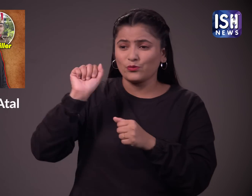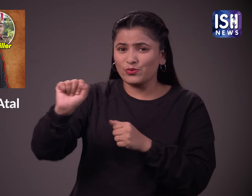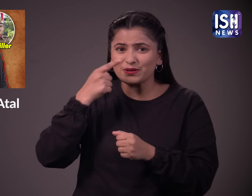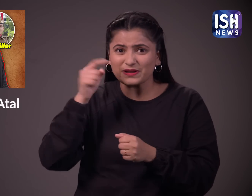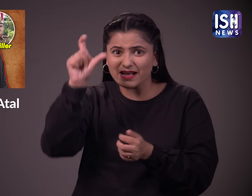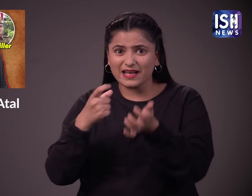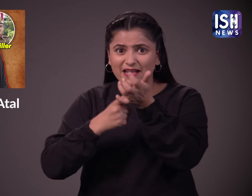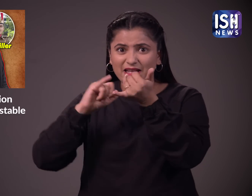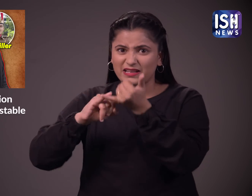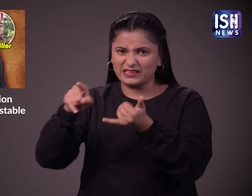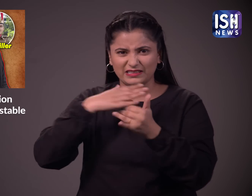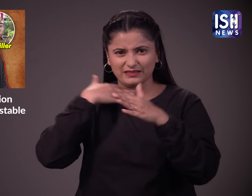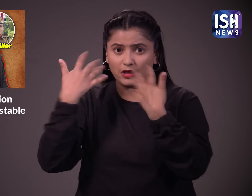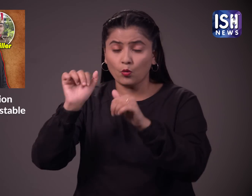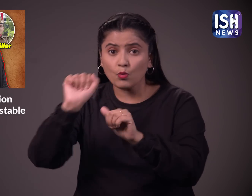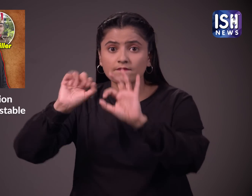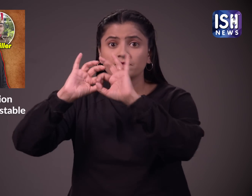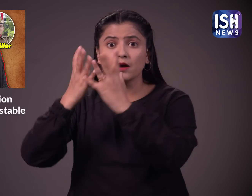परिवार की और से प्रात्मी की दर्ज कराई गई है